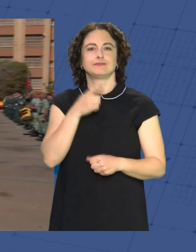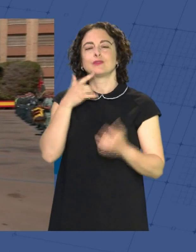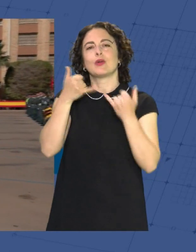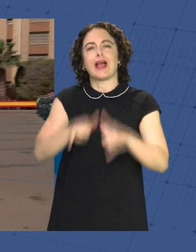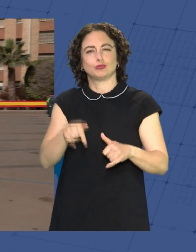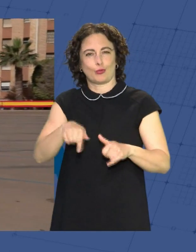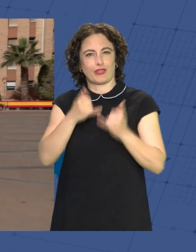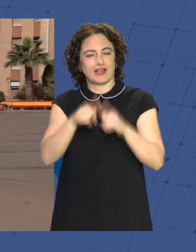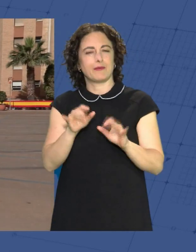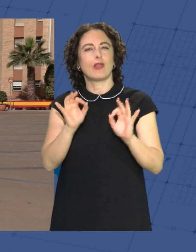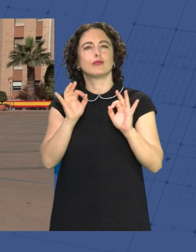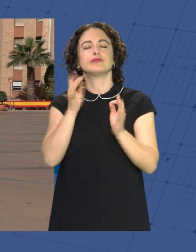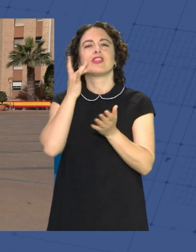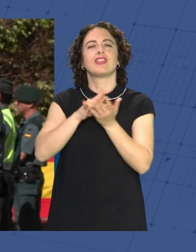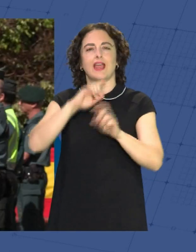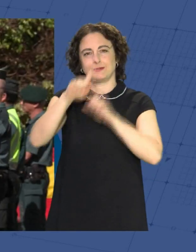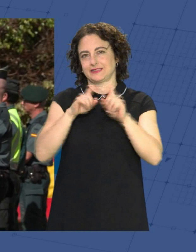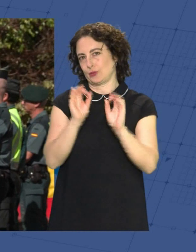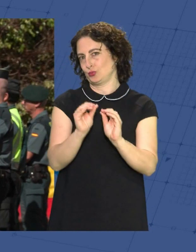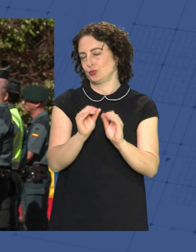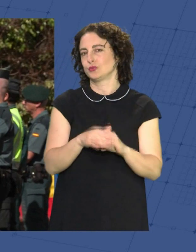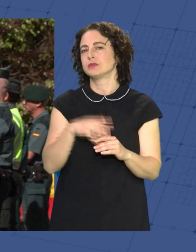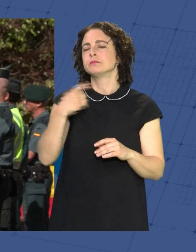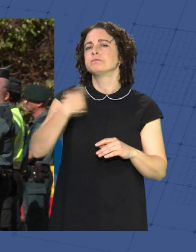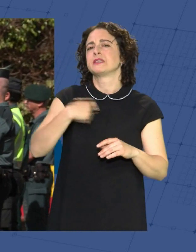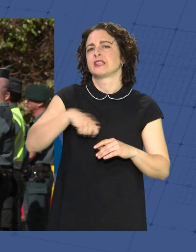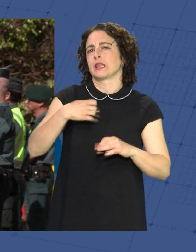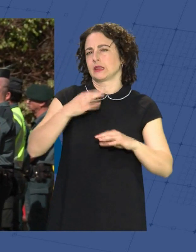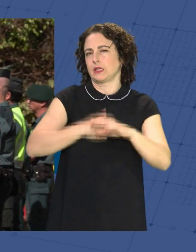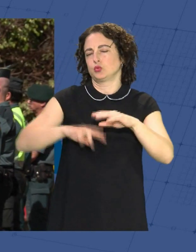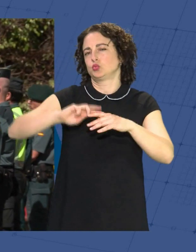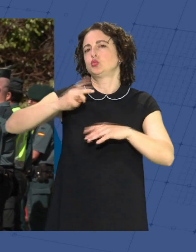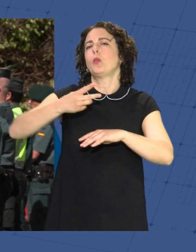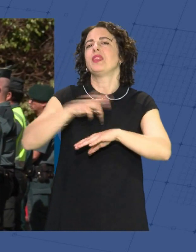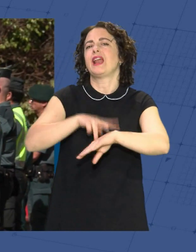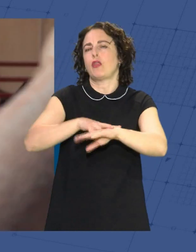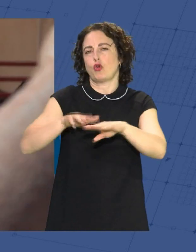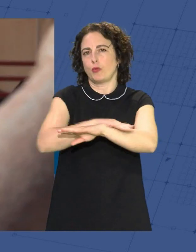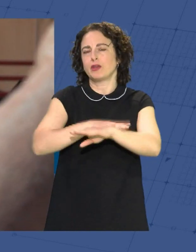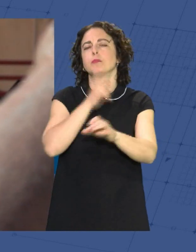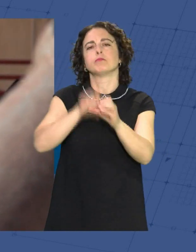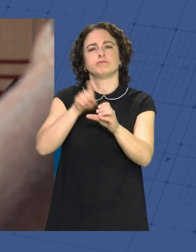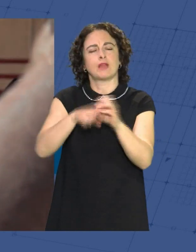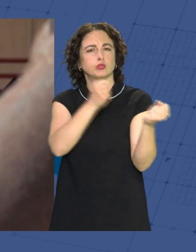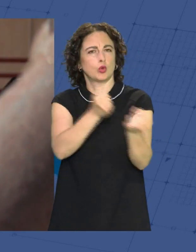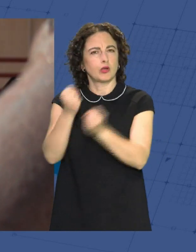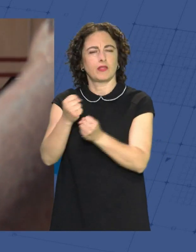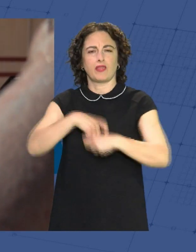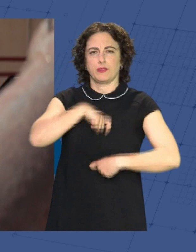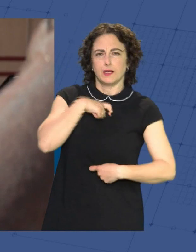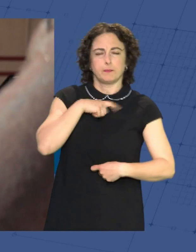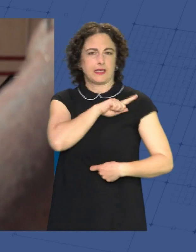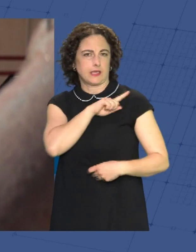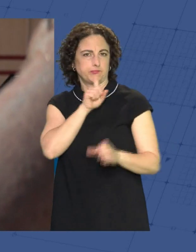celebrado hoy con motivo de su aniversario, presidido por el subdelegado del gobierno, con la participación de autoridades civiles y